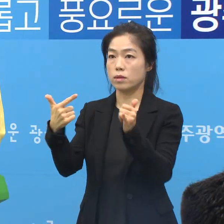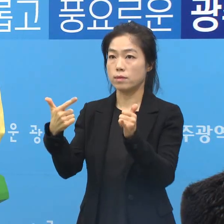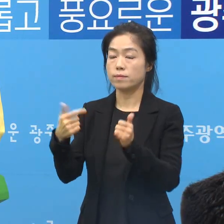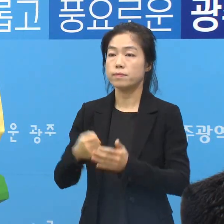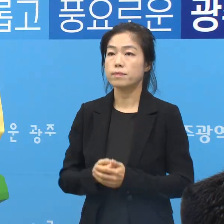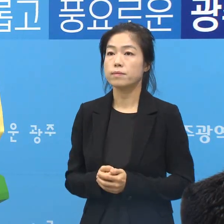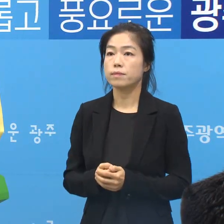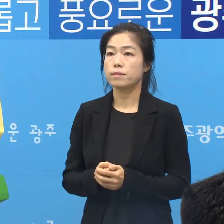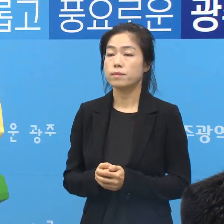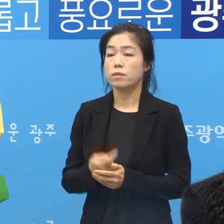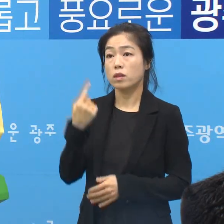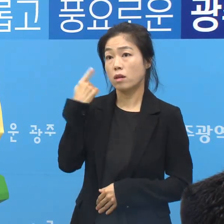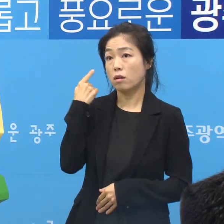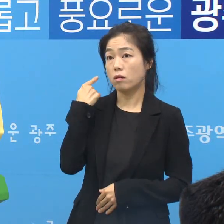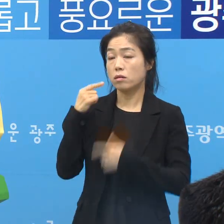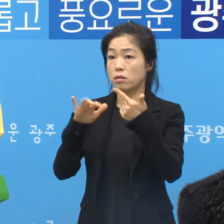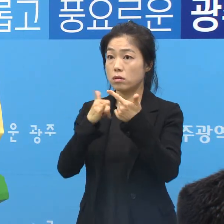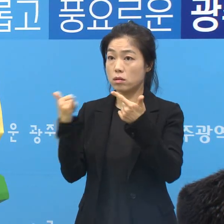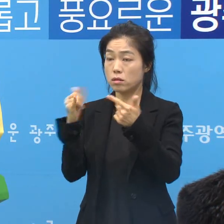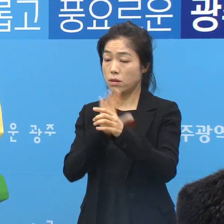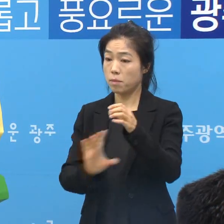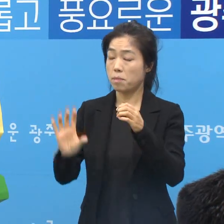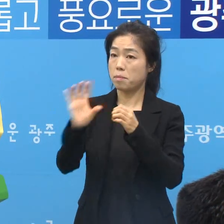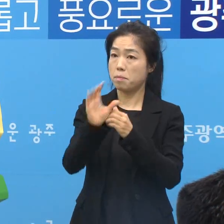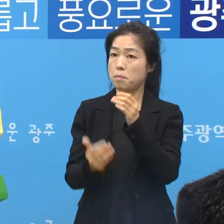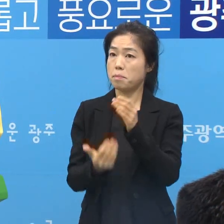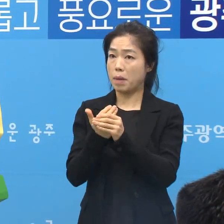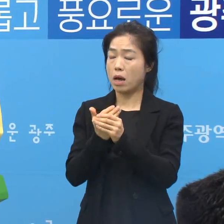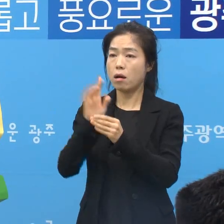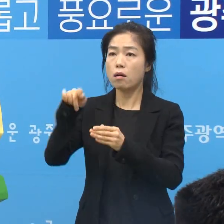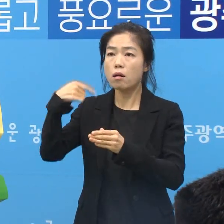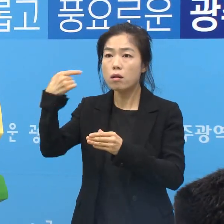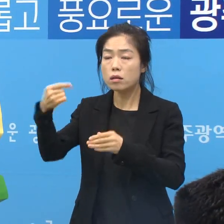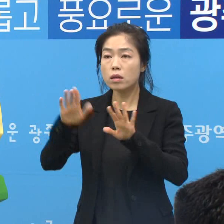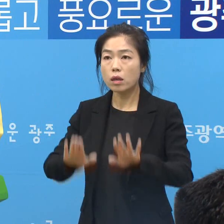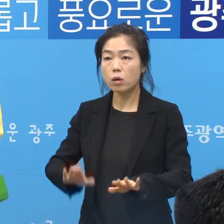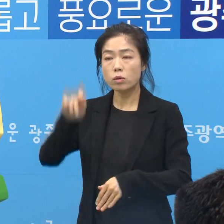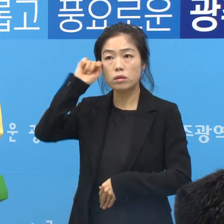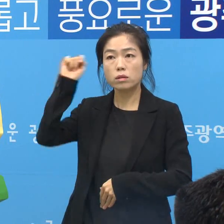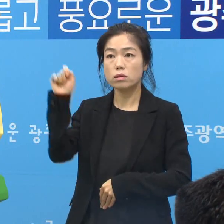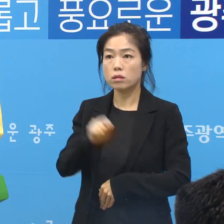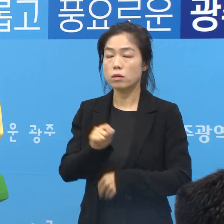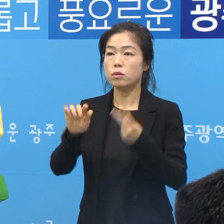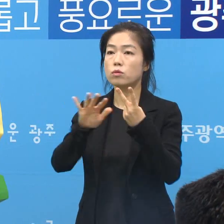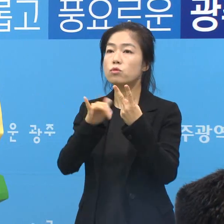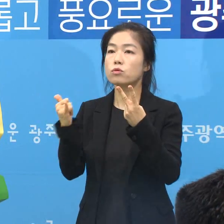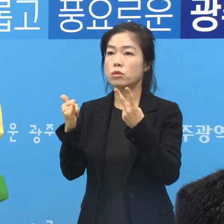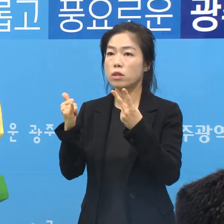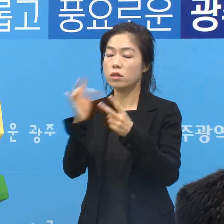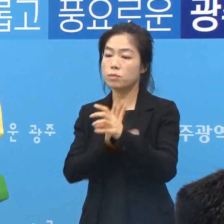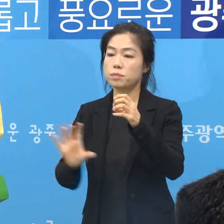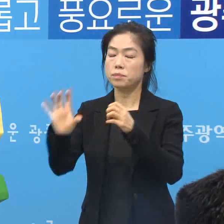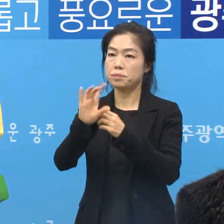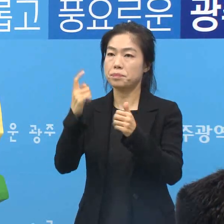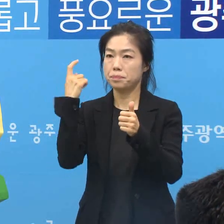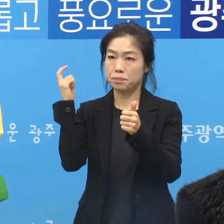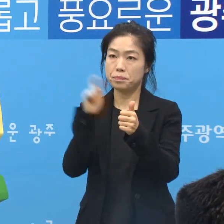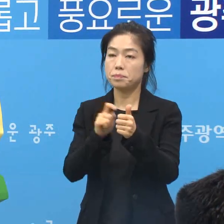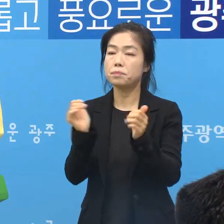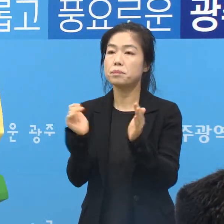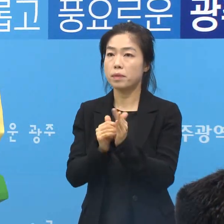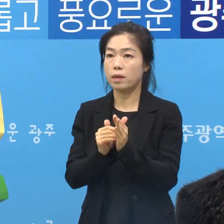86명입니다. 어제 6명이 추가 발생한 데 이어 오늘 새벽 2명이 추가